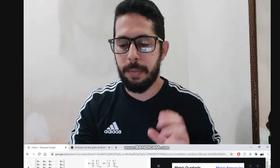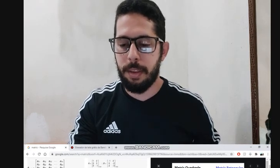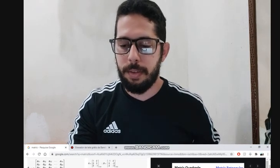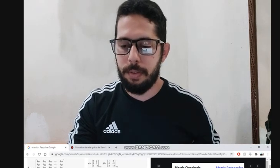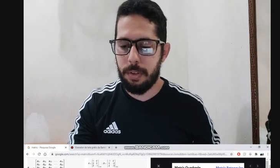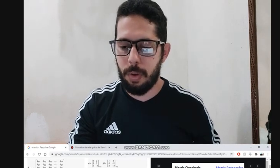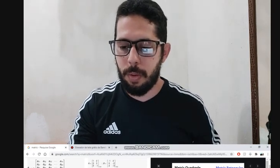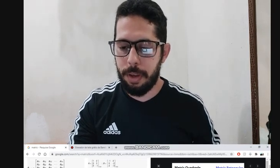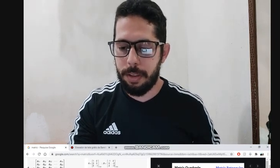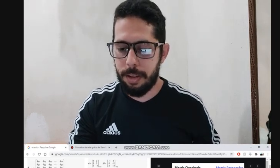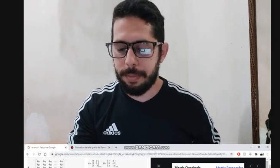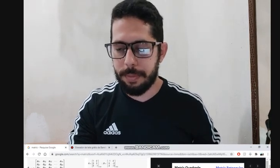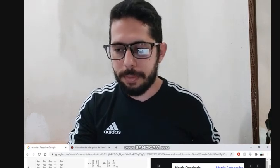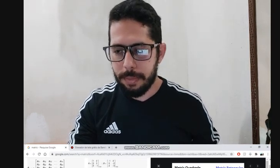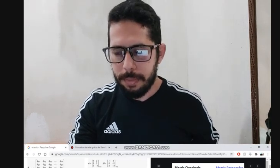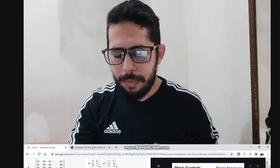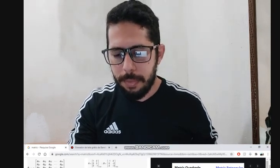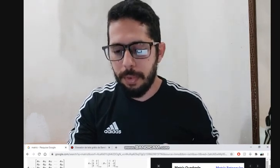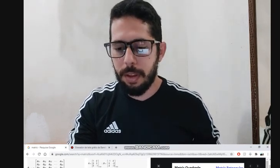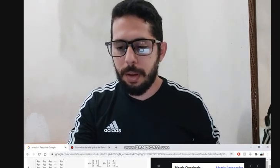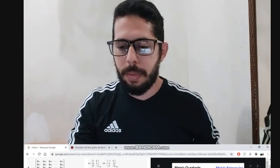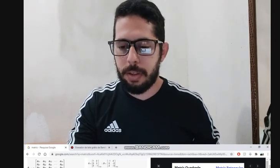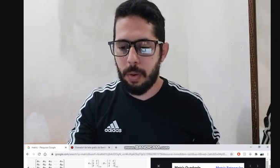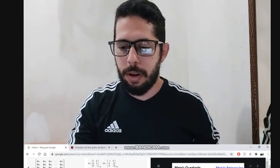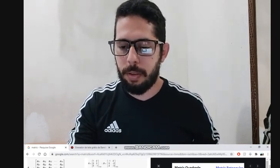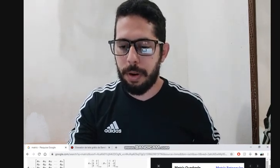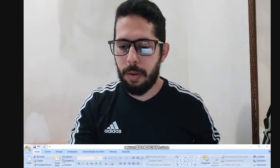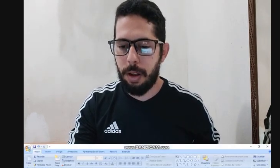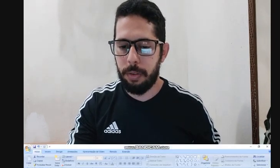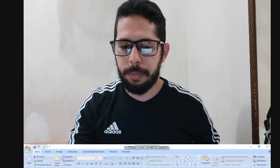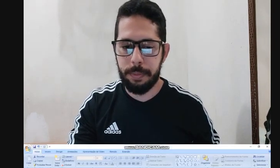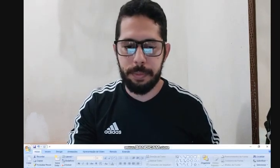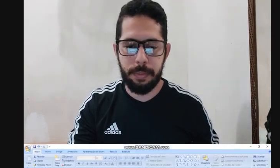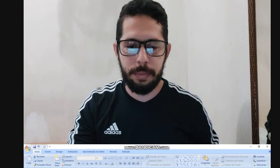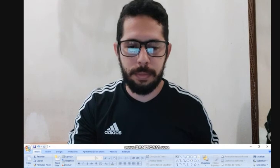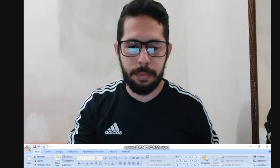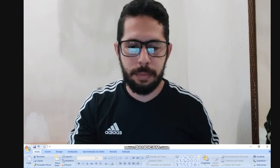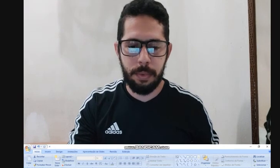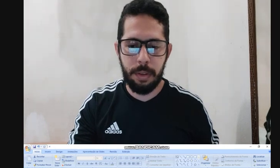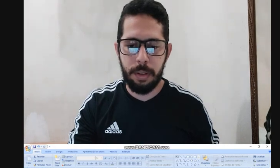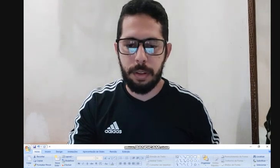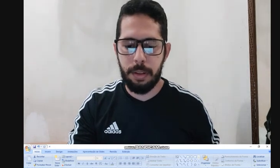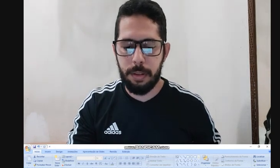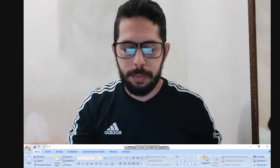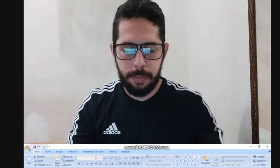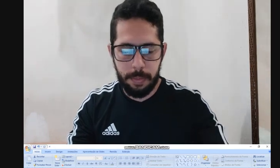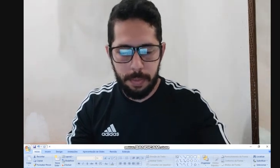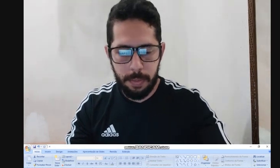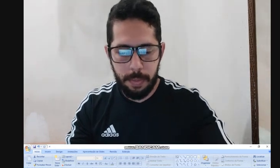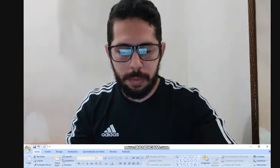ficar visualmente mais correto para o aluno.